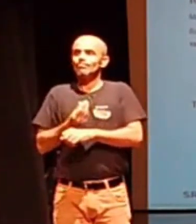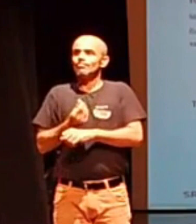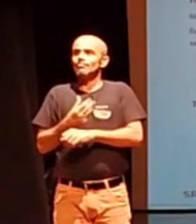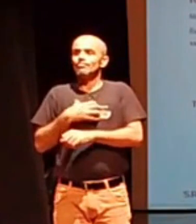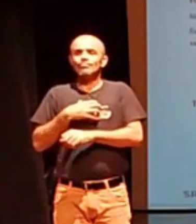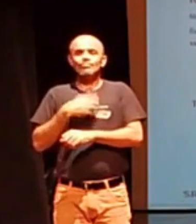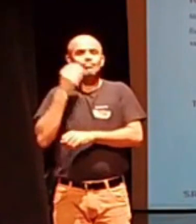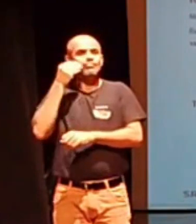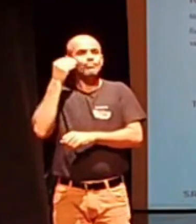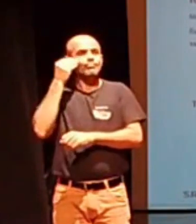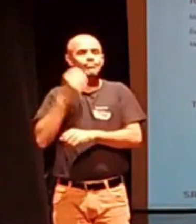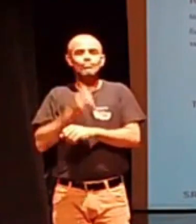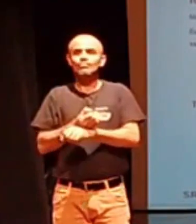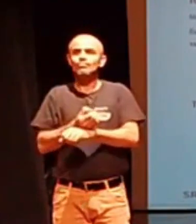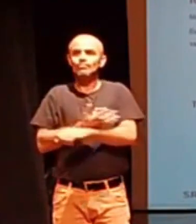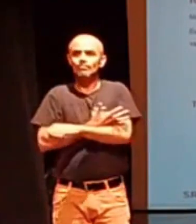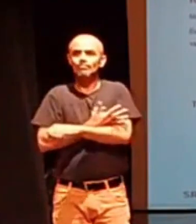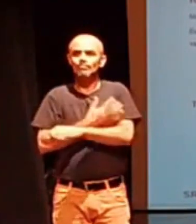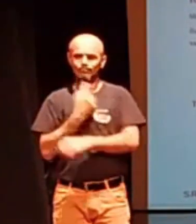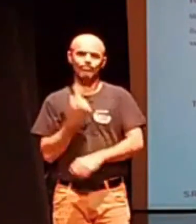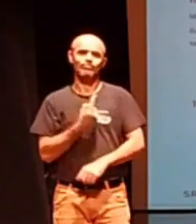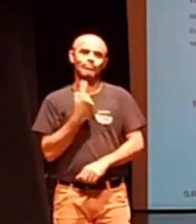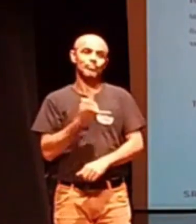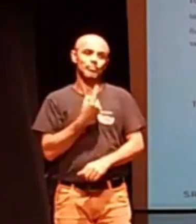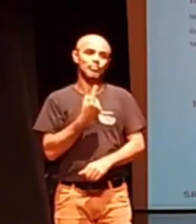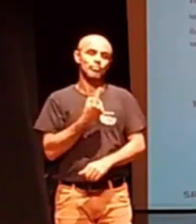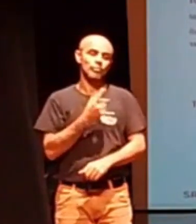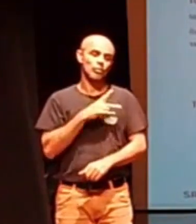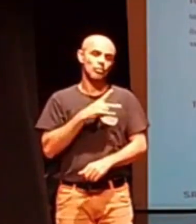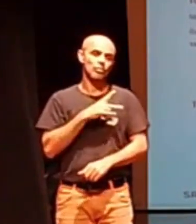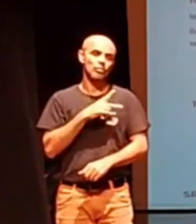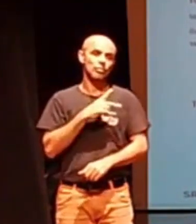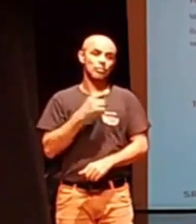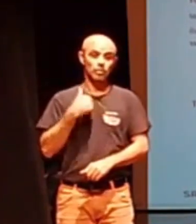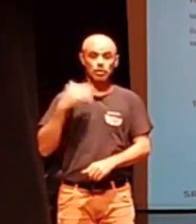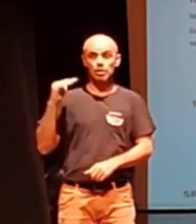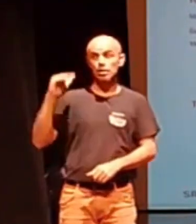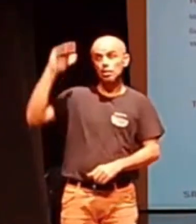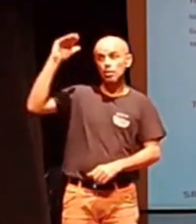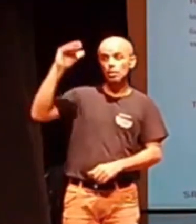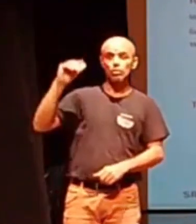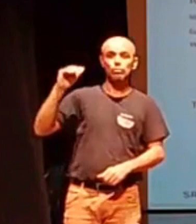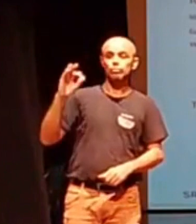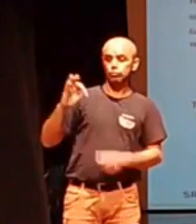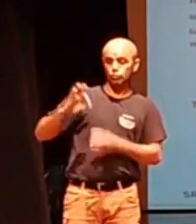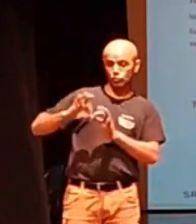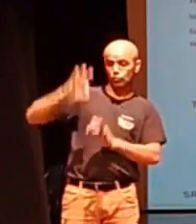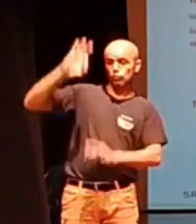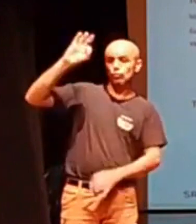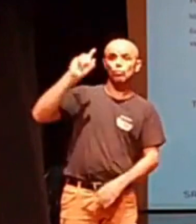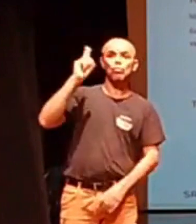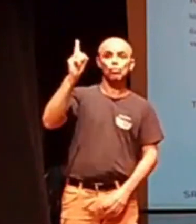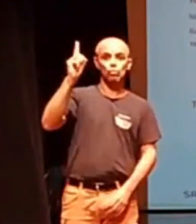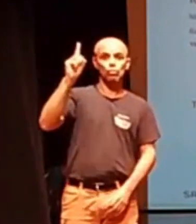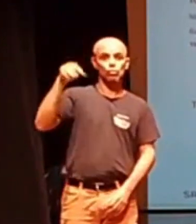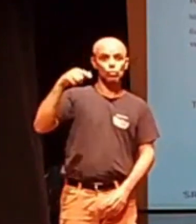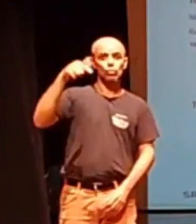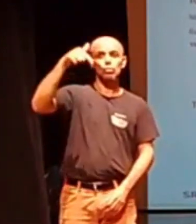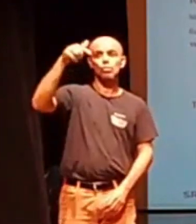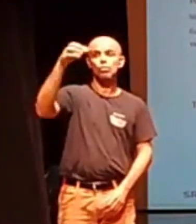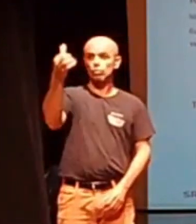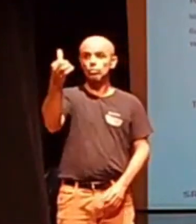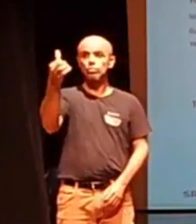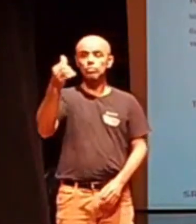uma experiência individual. Eu tenho 1,76 m. Com 15 anos eu tinha essa altura. Eu